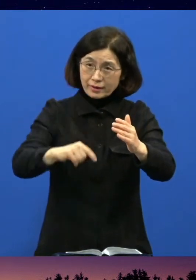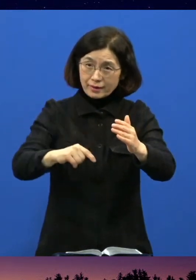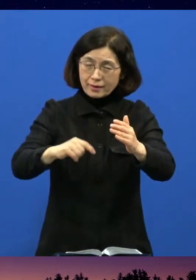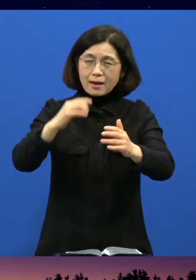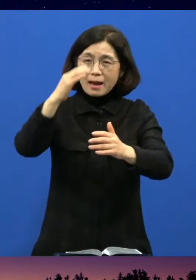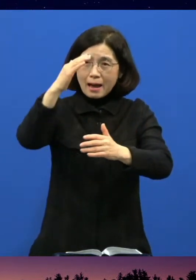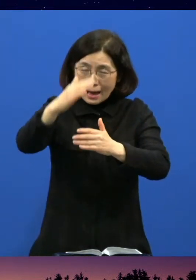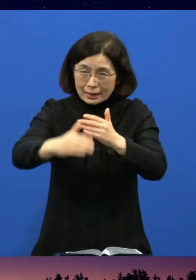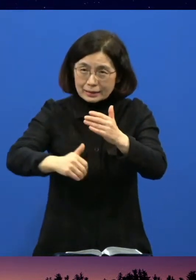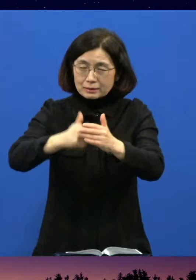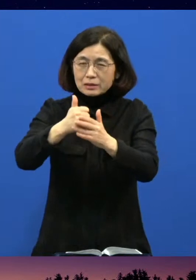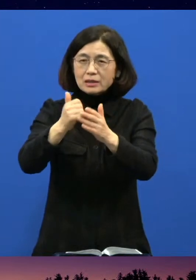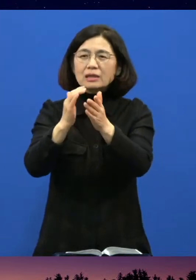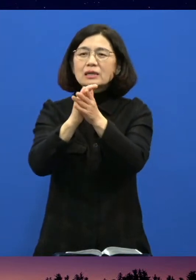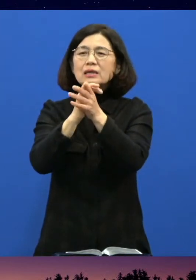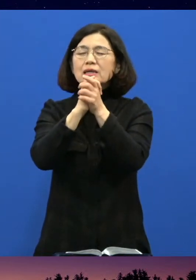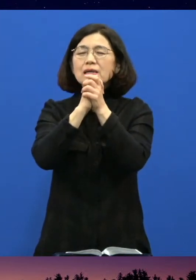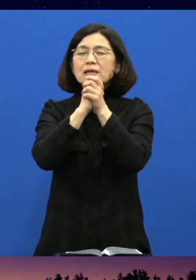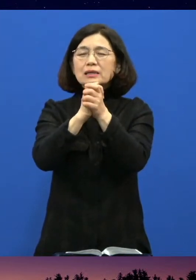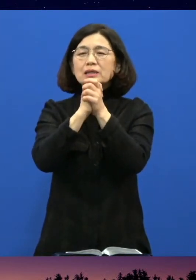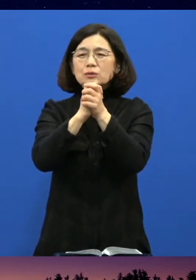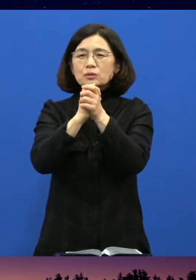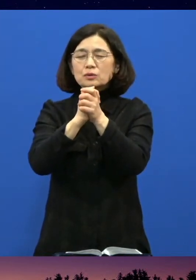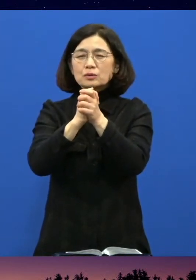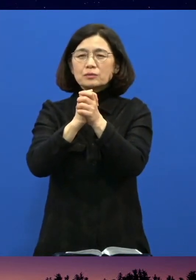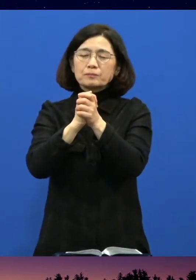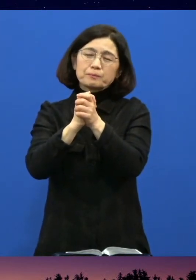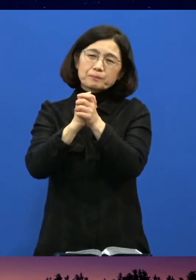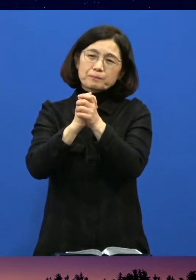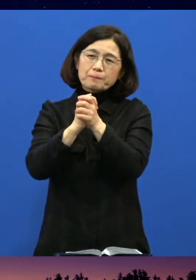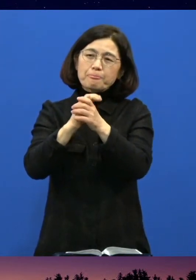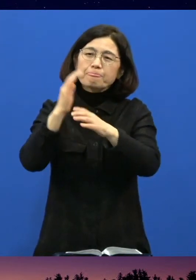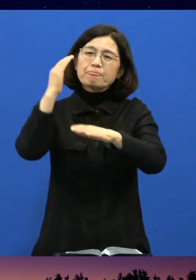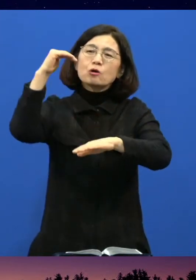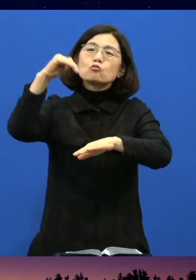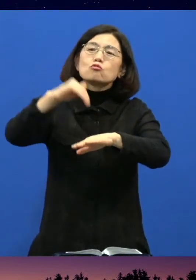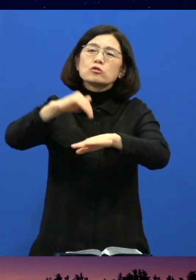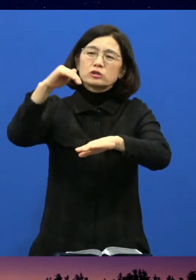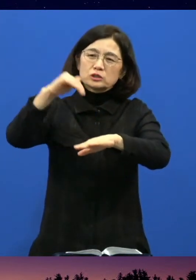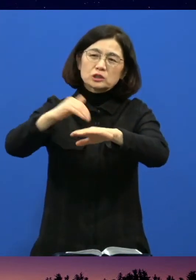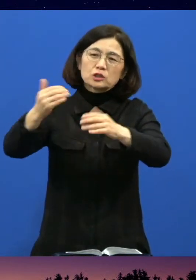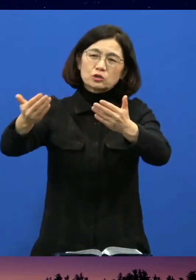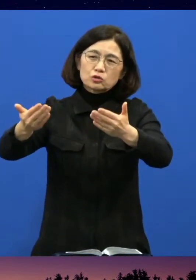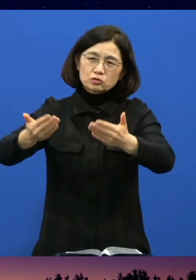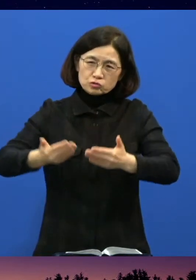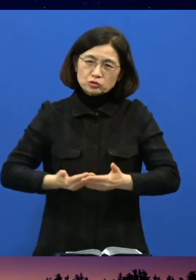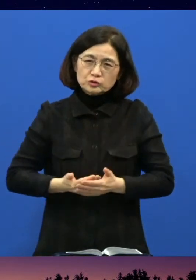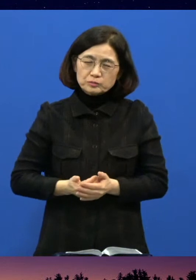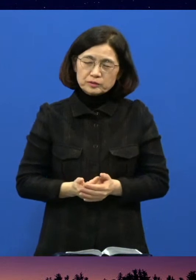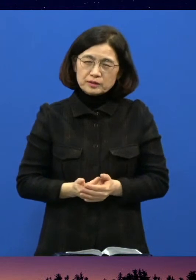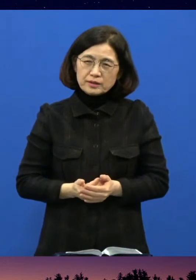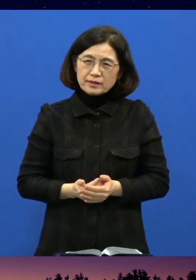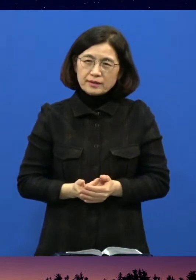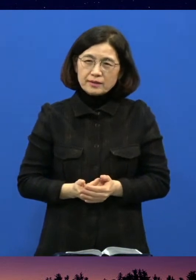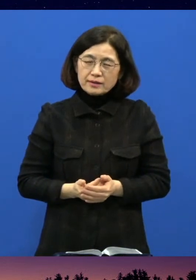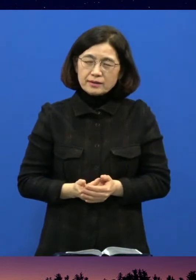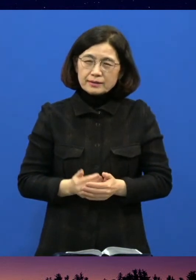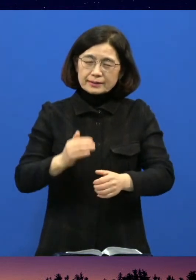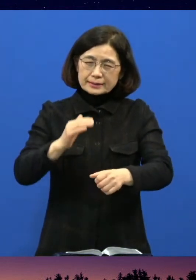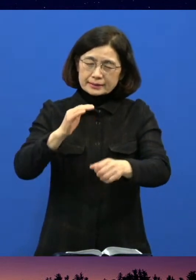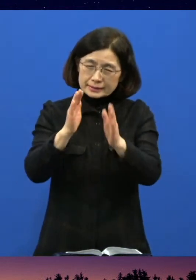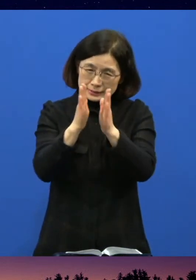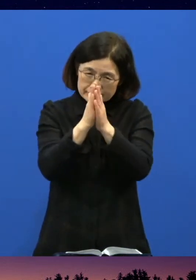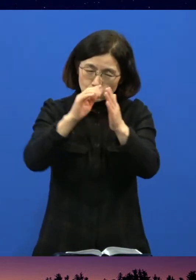다듬어 주세요. 우리의 기도를 이렇게 필터링 해주세요. 우리 기도 안에 잘못된